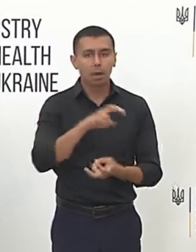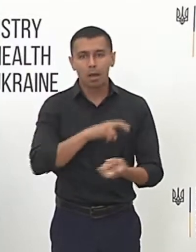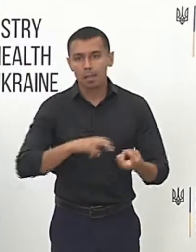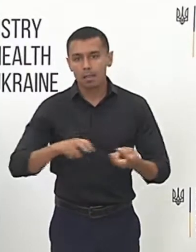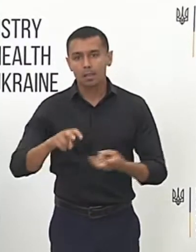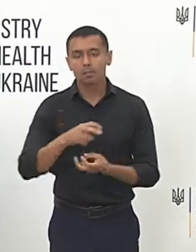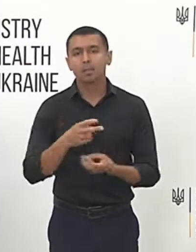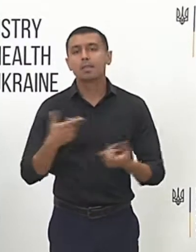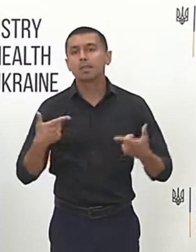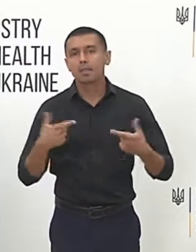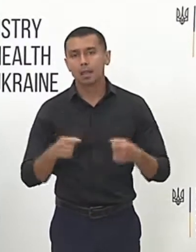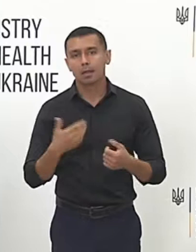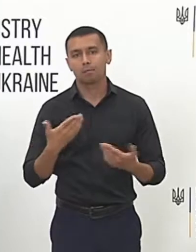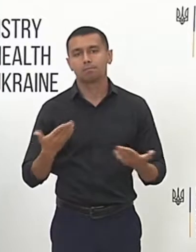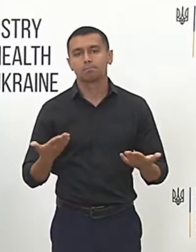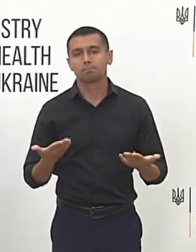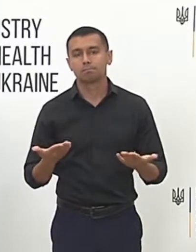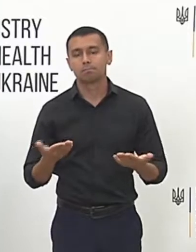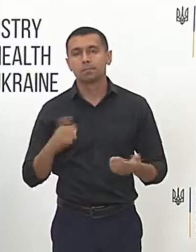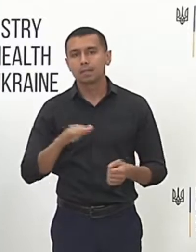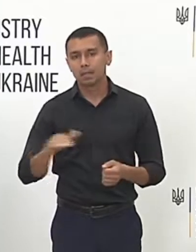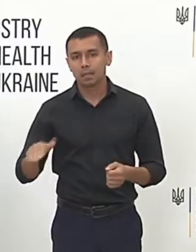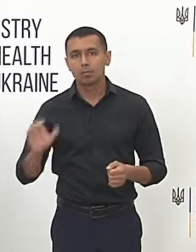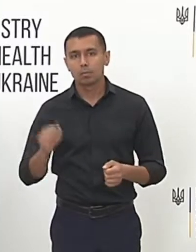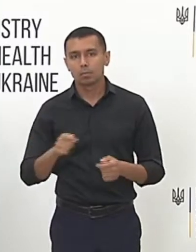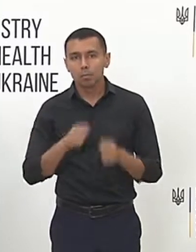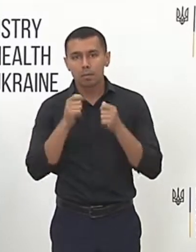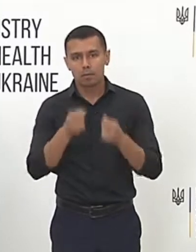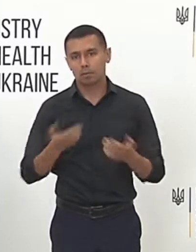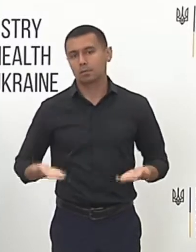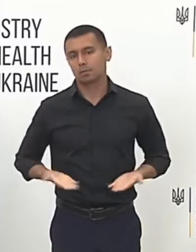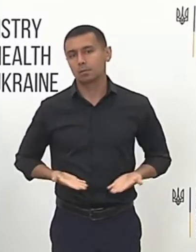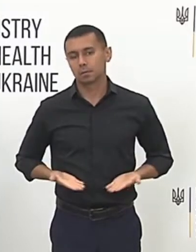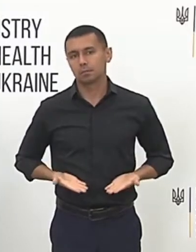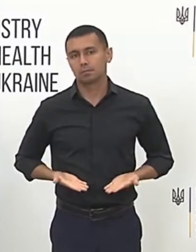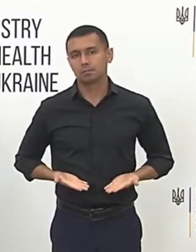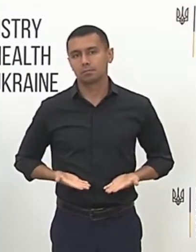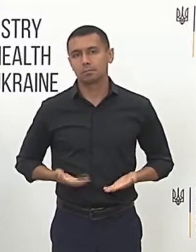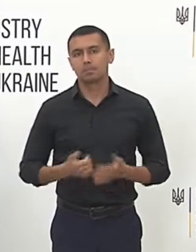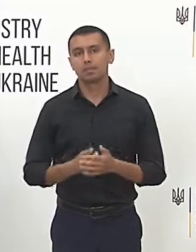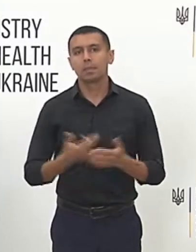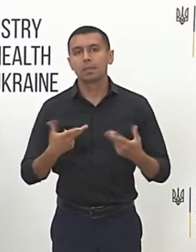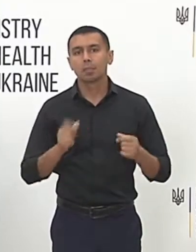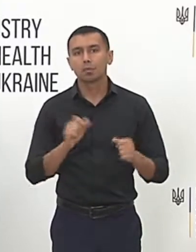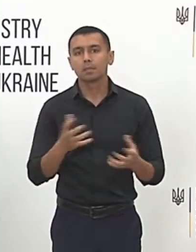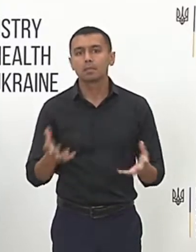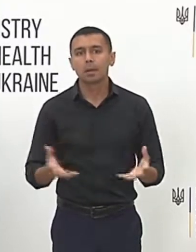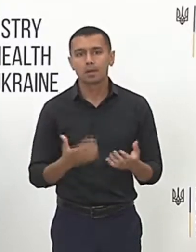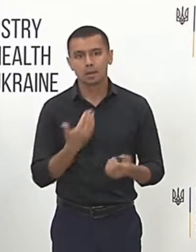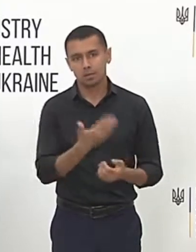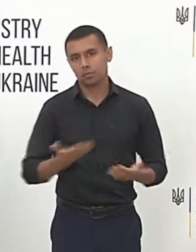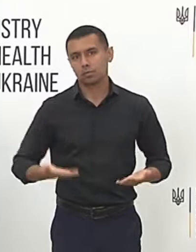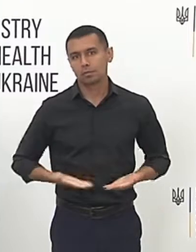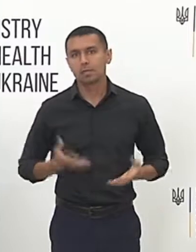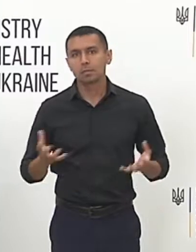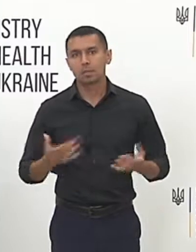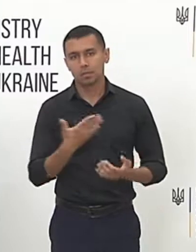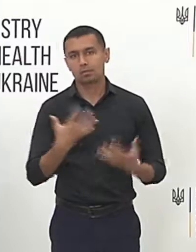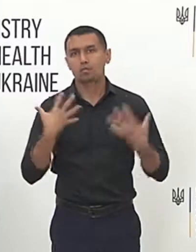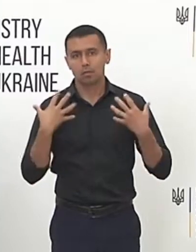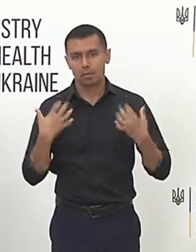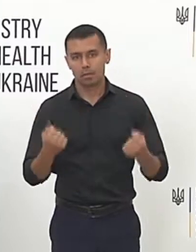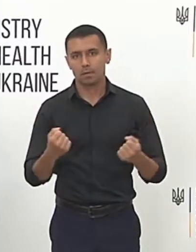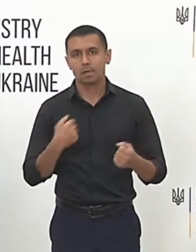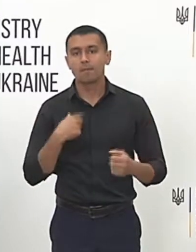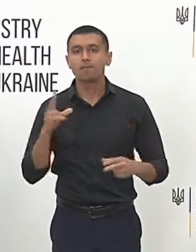шукати, де її дитини можуть подарувати життя, де можуть зберегти її життя, зберегти її